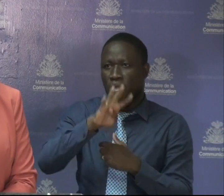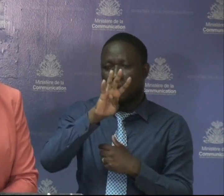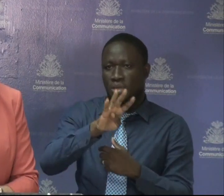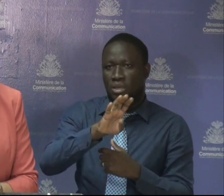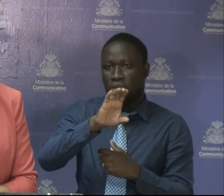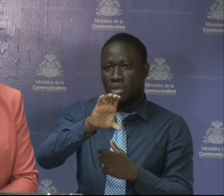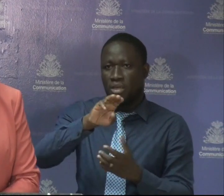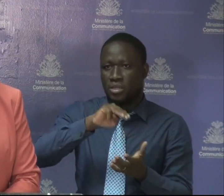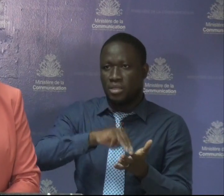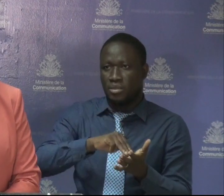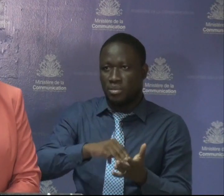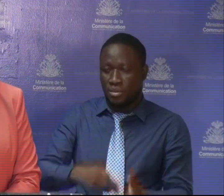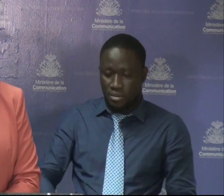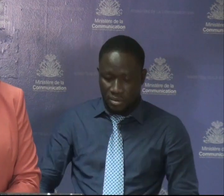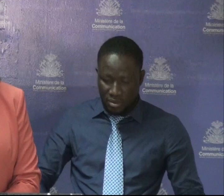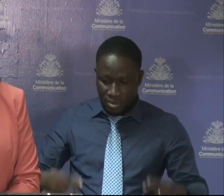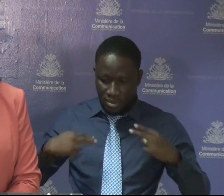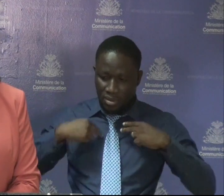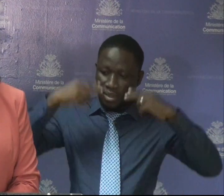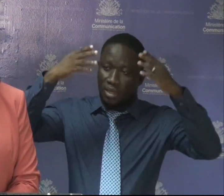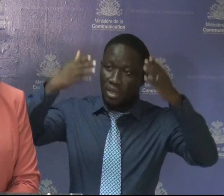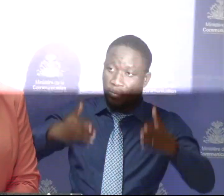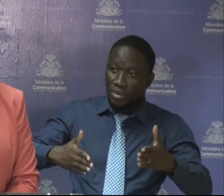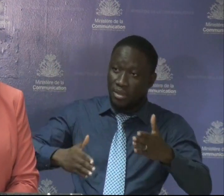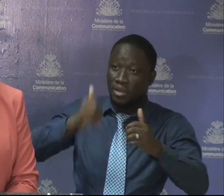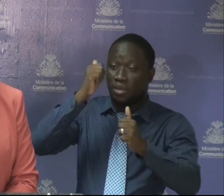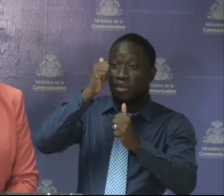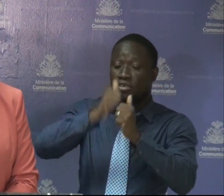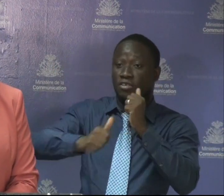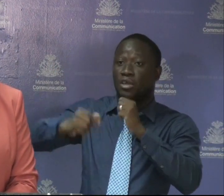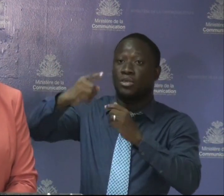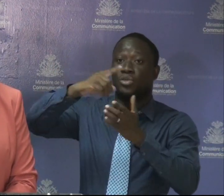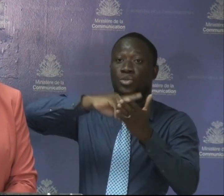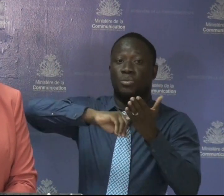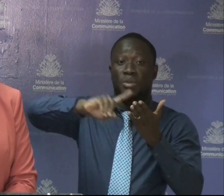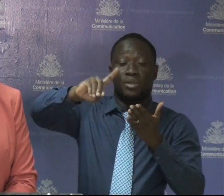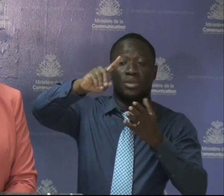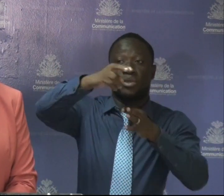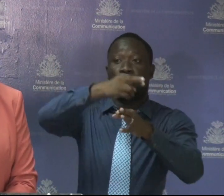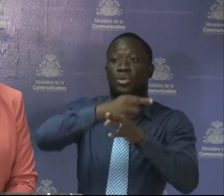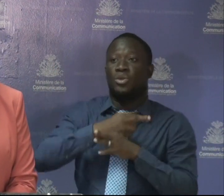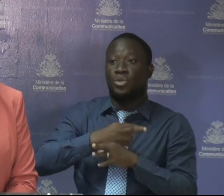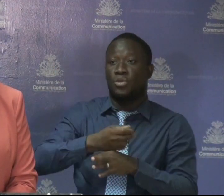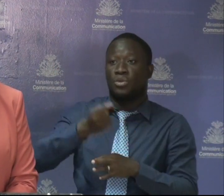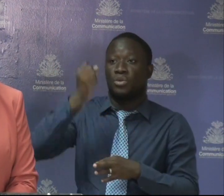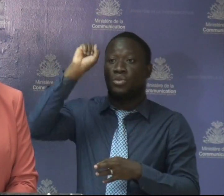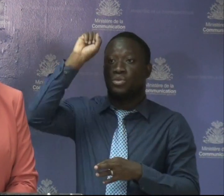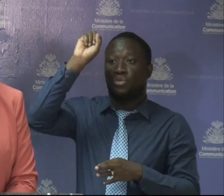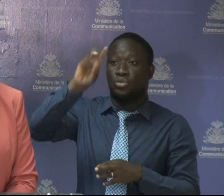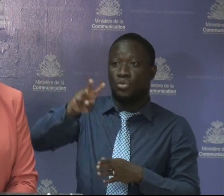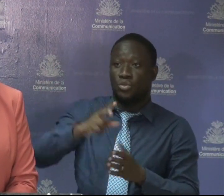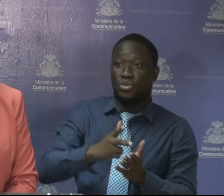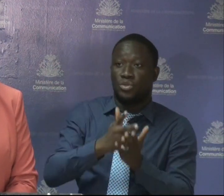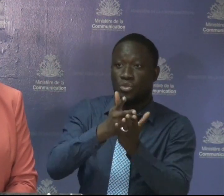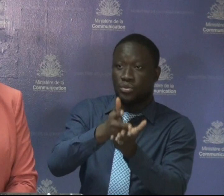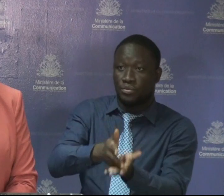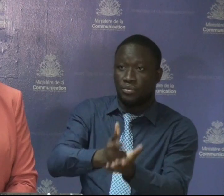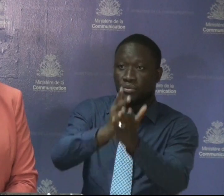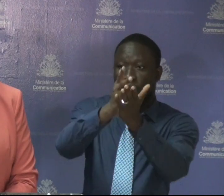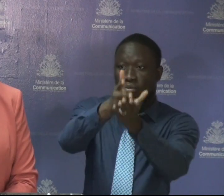et habitants. Par semaine, ils reçoivent 12 bateaux touristes